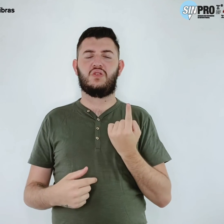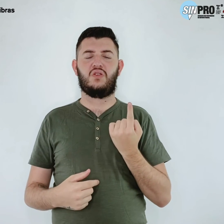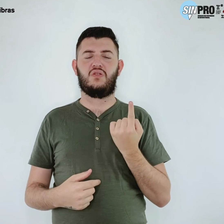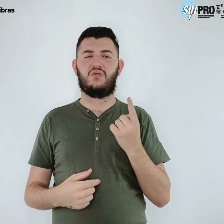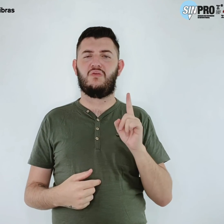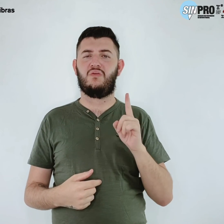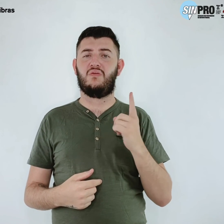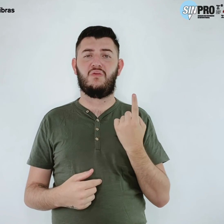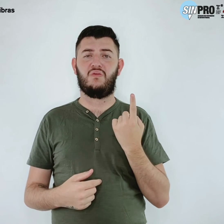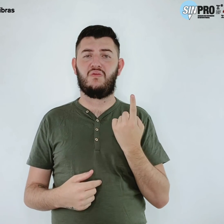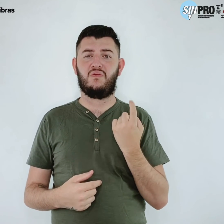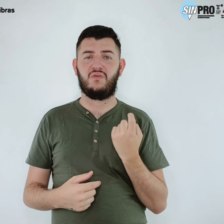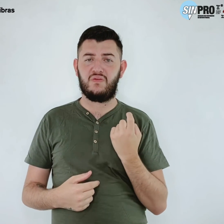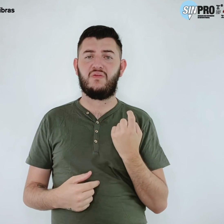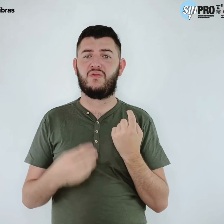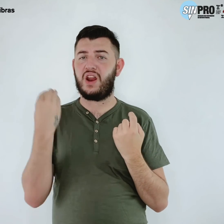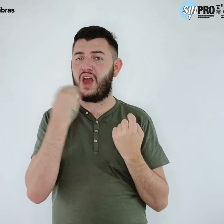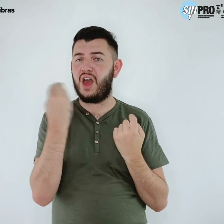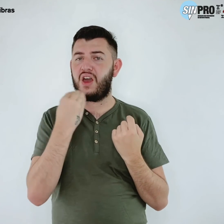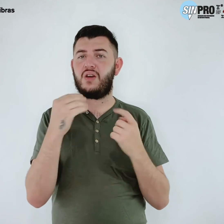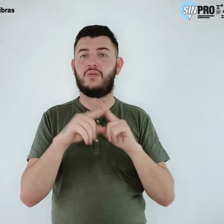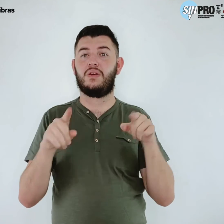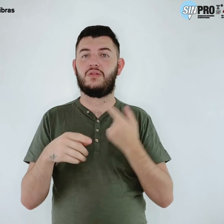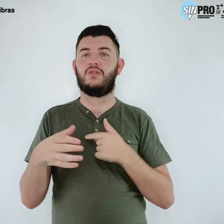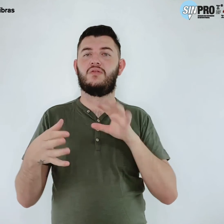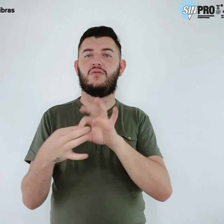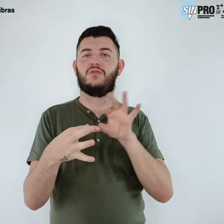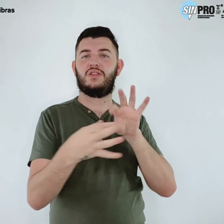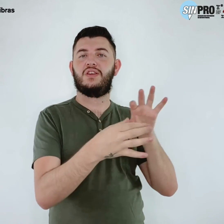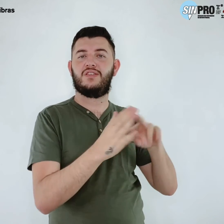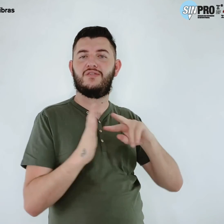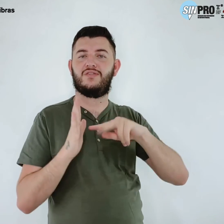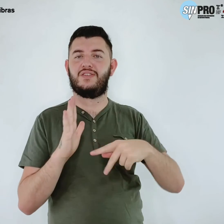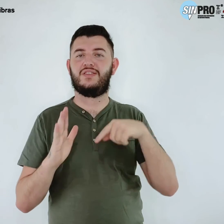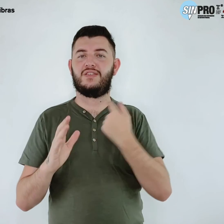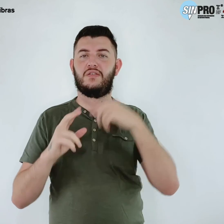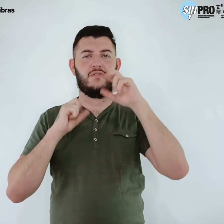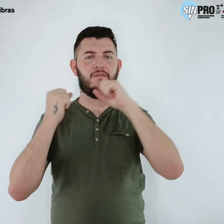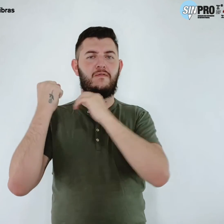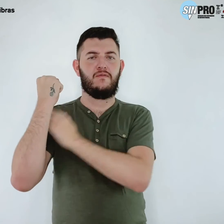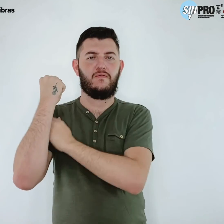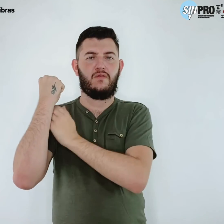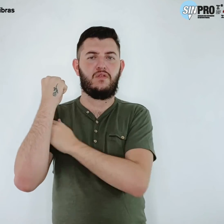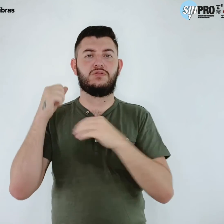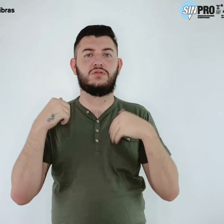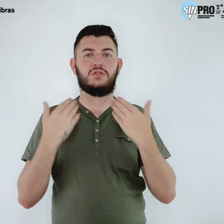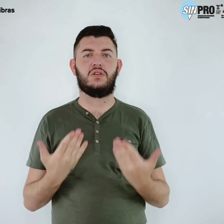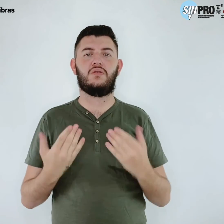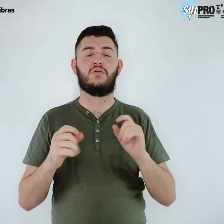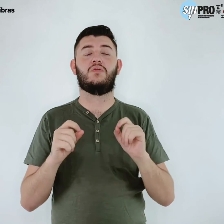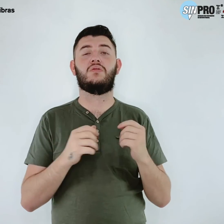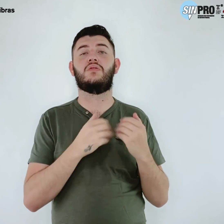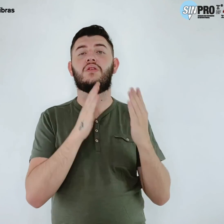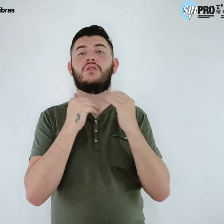somos fracos, mas unidos no sindicato somos fortes. Por isso, enquanto desmonta